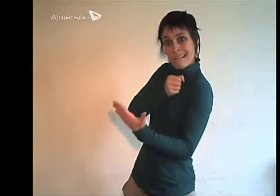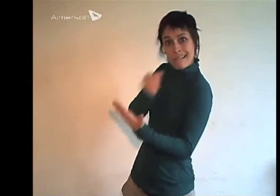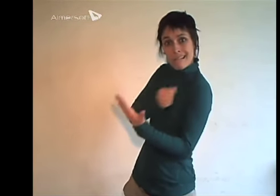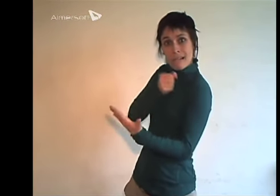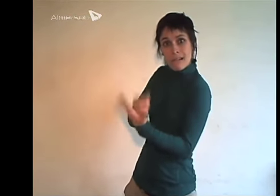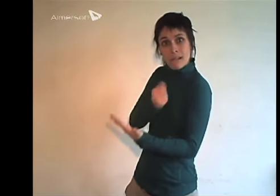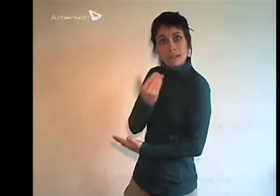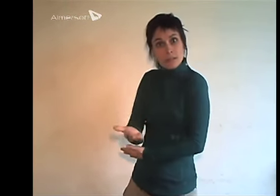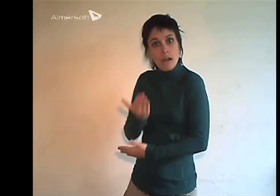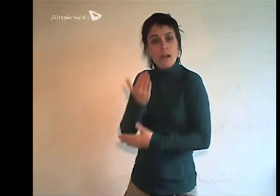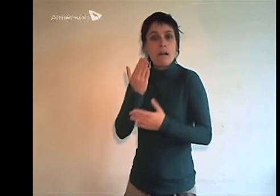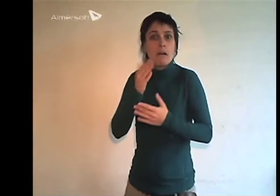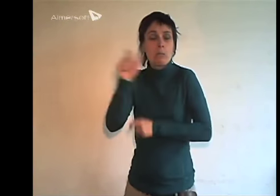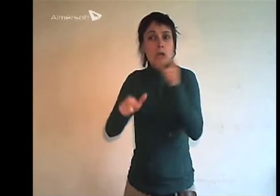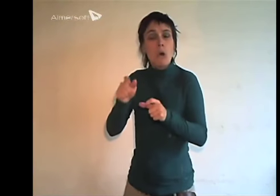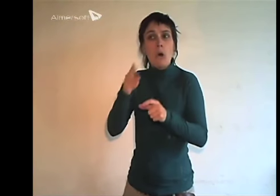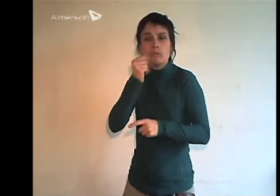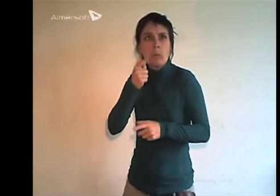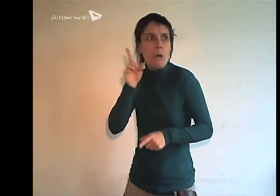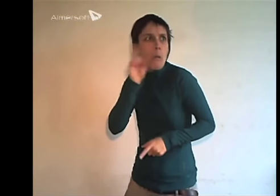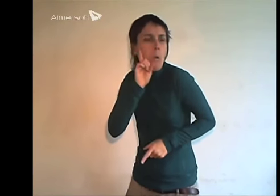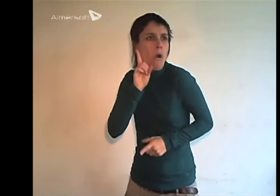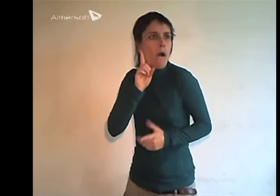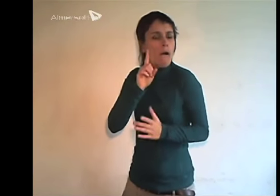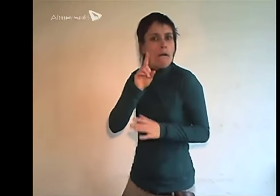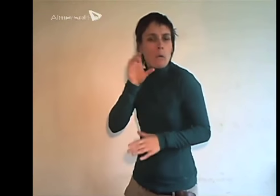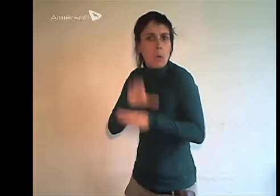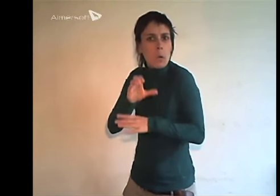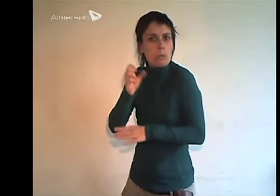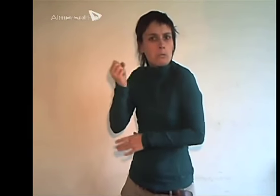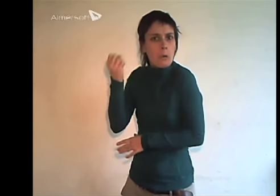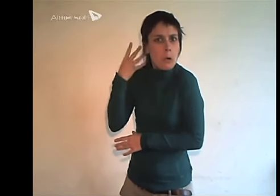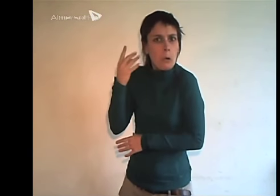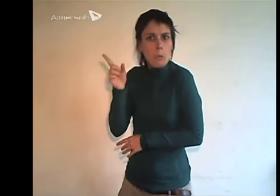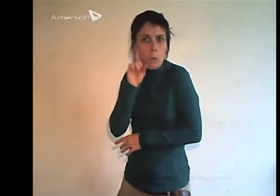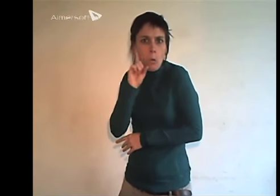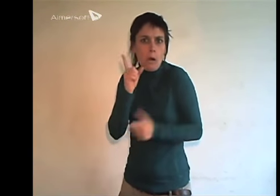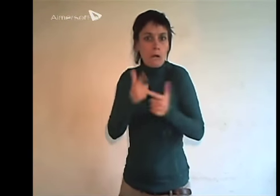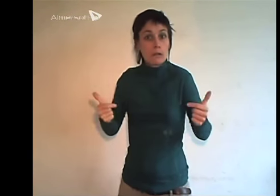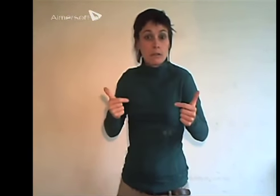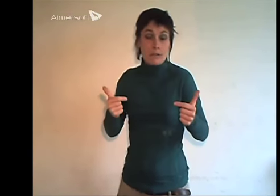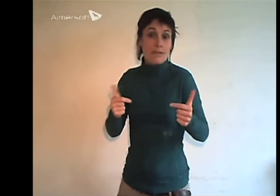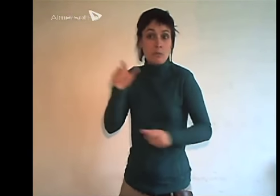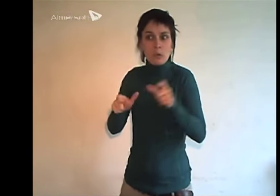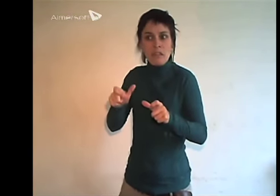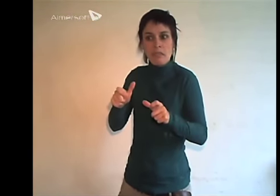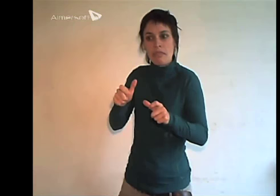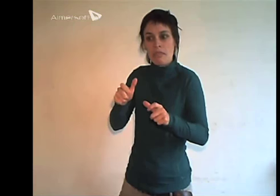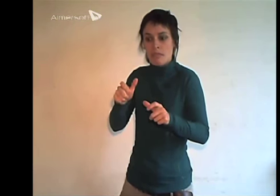semble peut-être pas évident aux gens qui nous écoutent. Pourquoi est-ce que vous êtes contre la mise en place de ces implants, sachant évidemment que